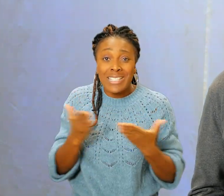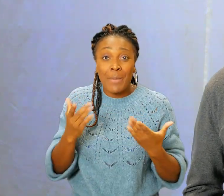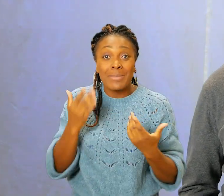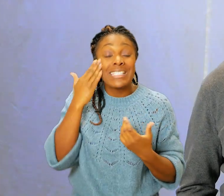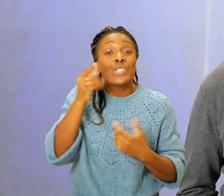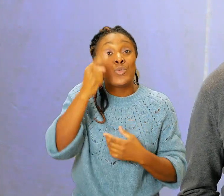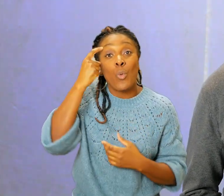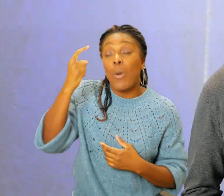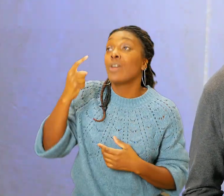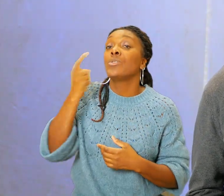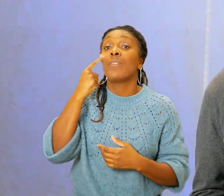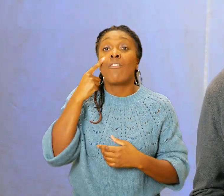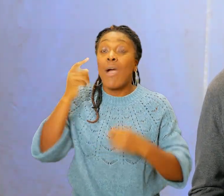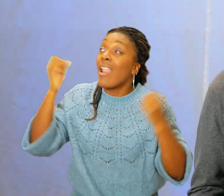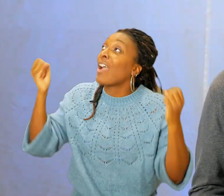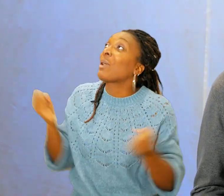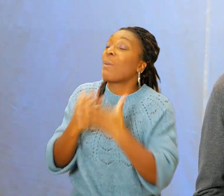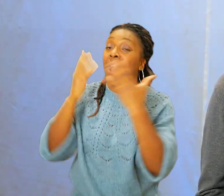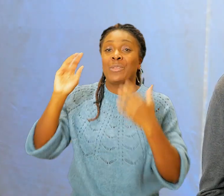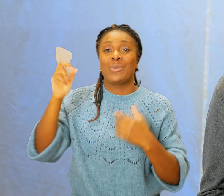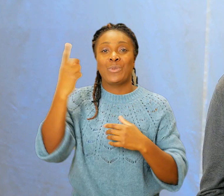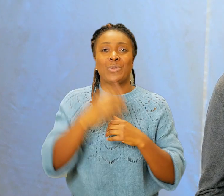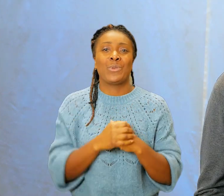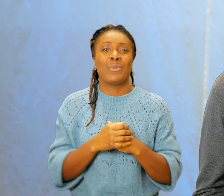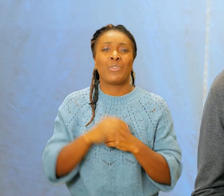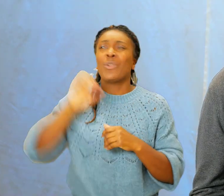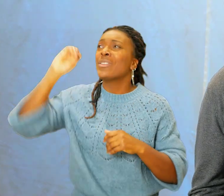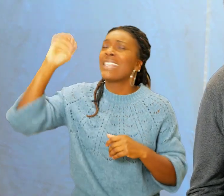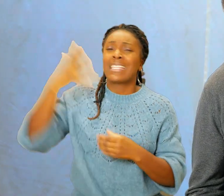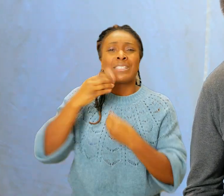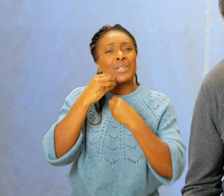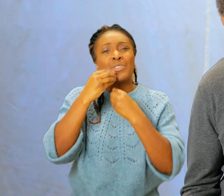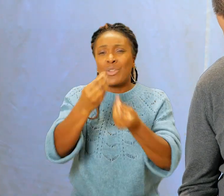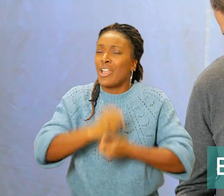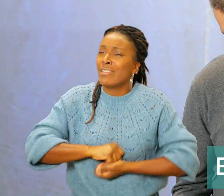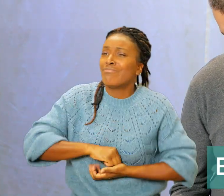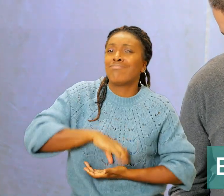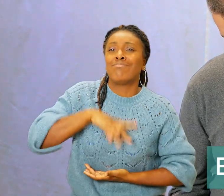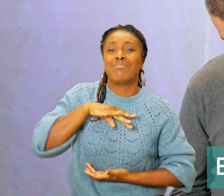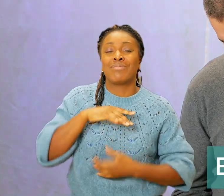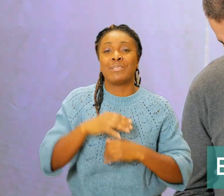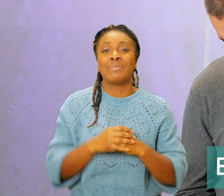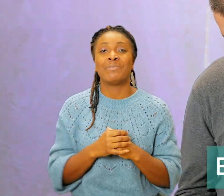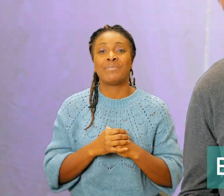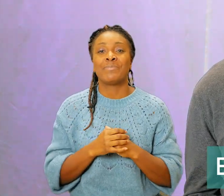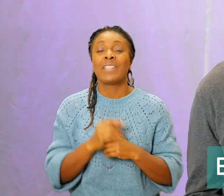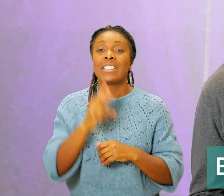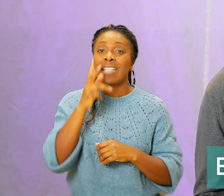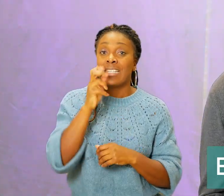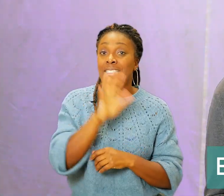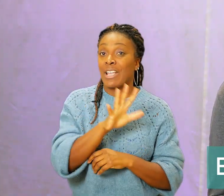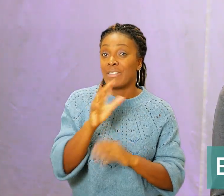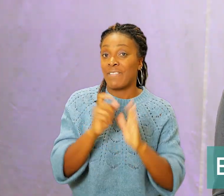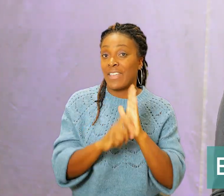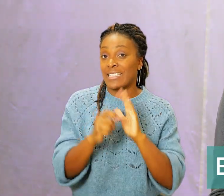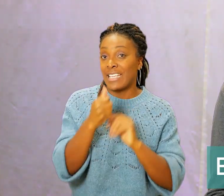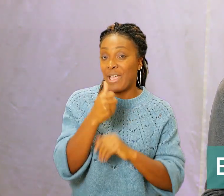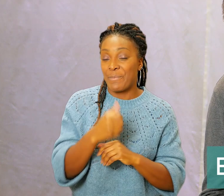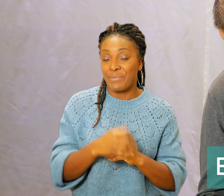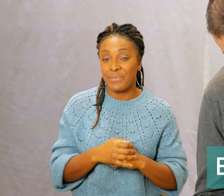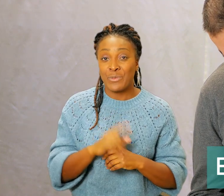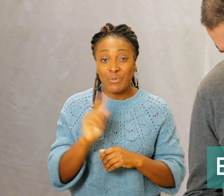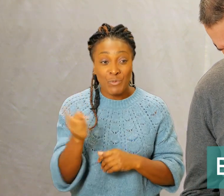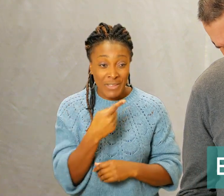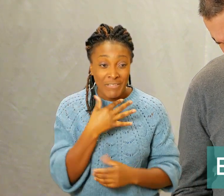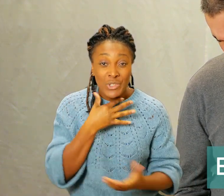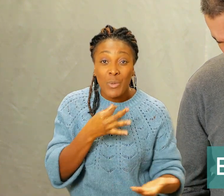tu sois renouvelé aujourd'hui et abreuvé par le Saint-Esprit. Terminé par Ésaïe 55, verset 1, vous tous qui avez soif.